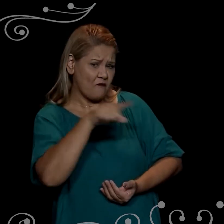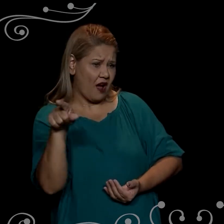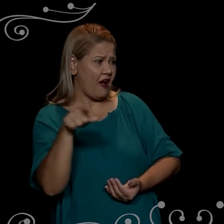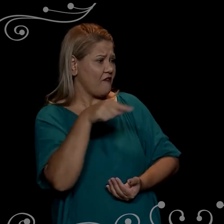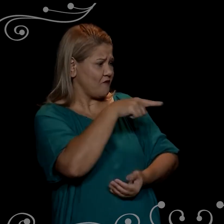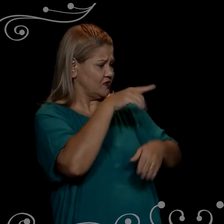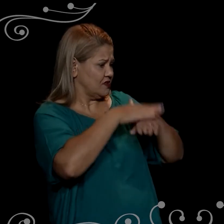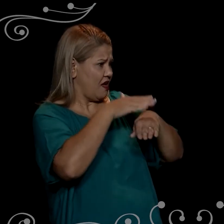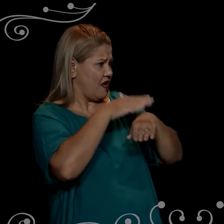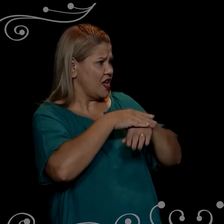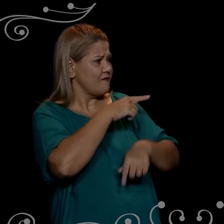mesma sua água."